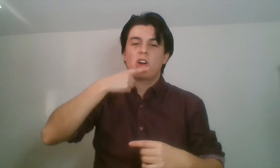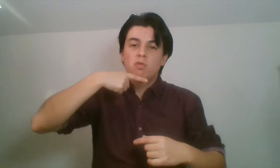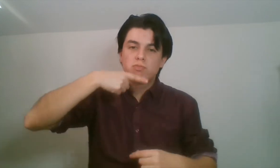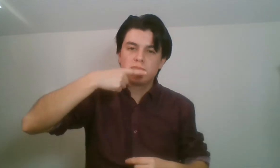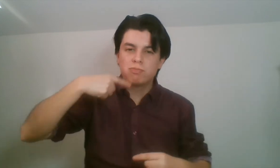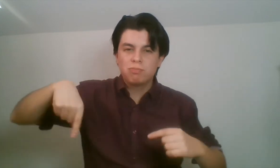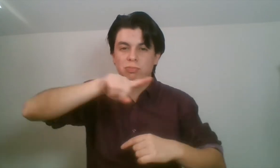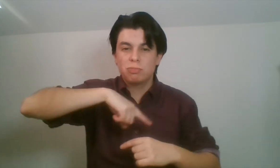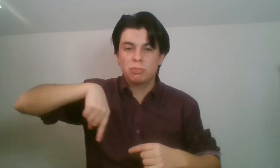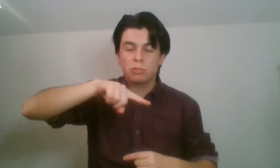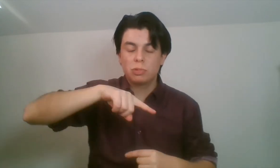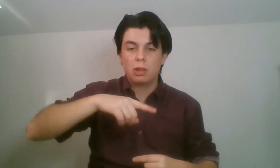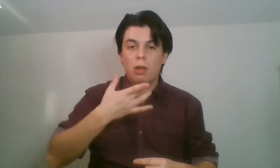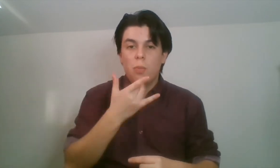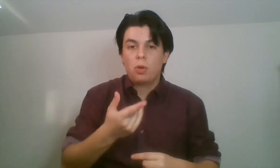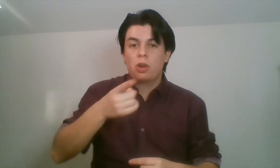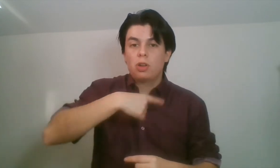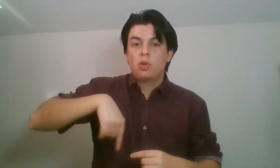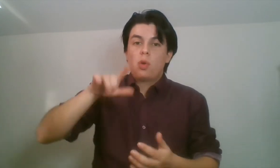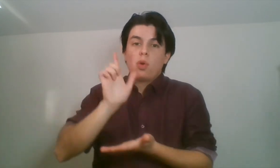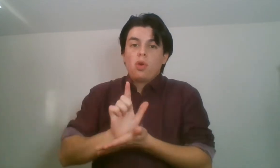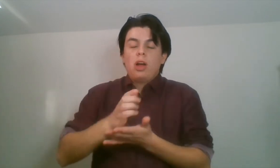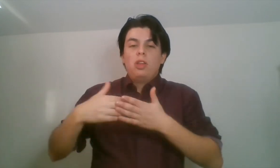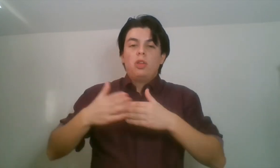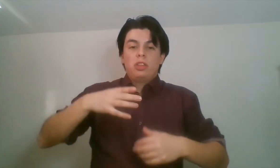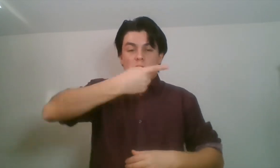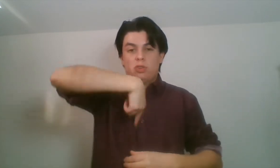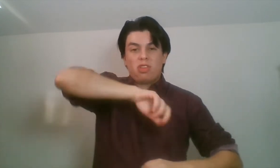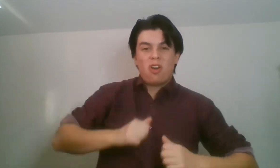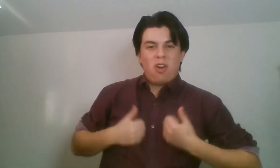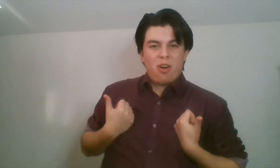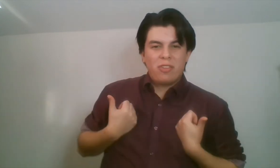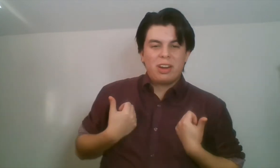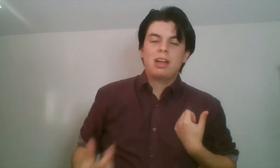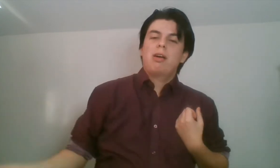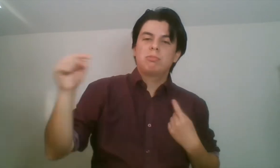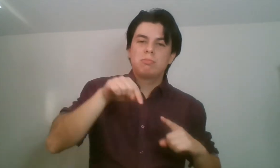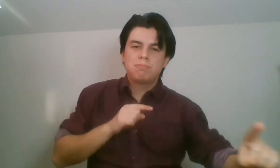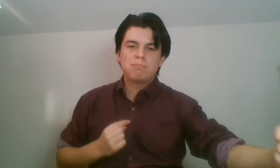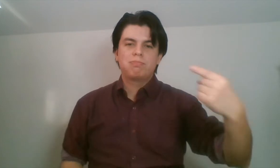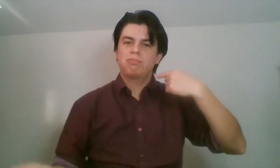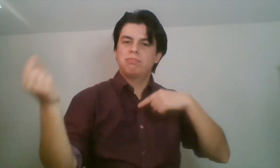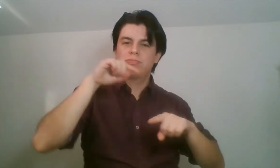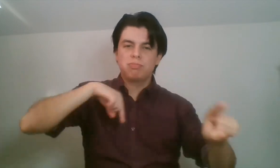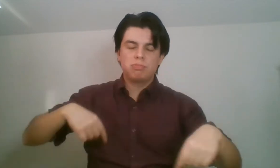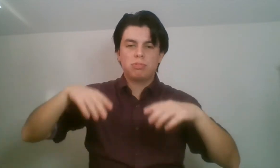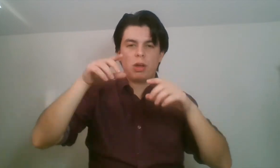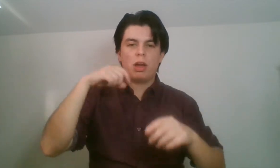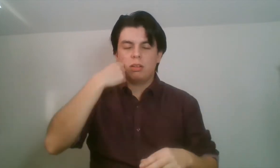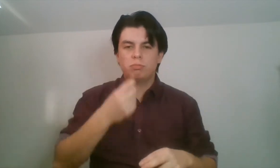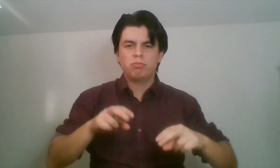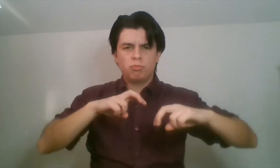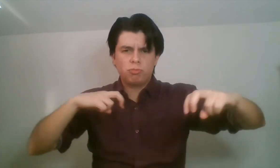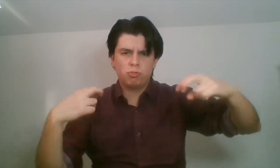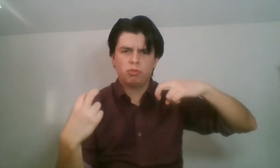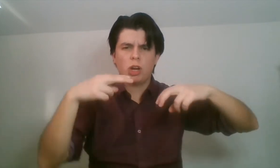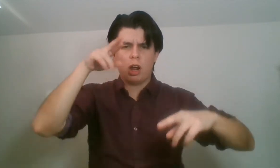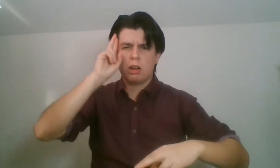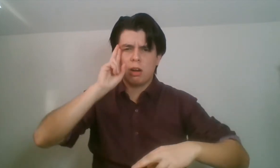y caminábamos por ahí, así que yo tengo ese recuerdo, y estar haciendo este café en el Mavi hablando de la Plaza del Mulato